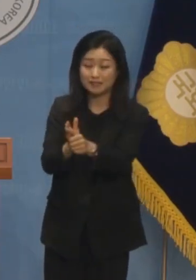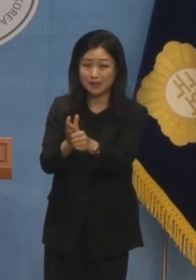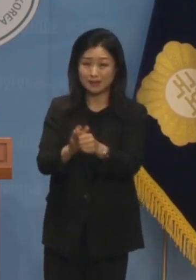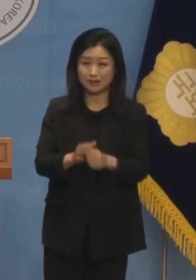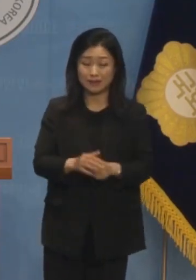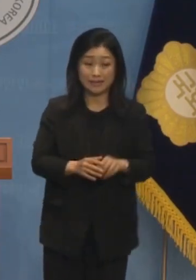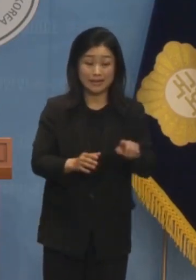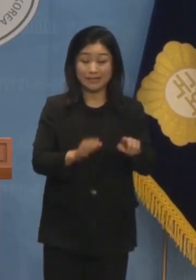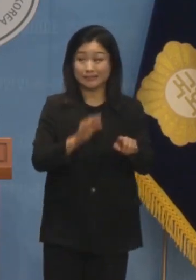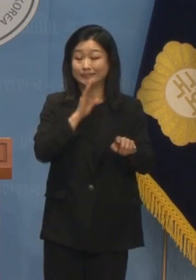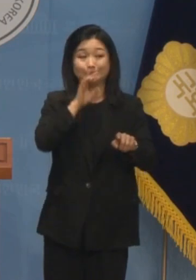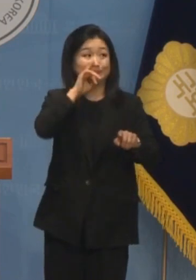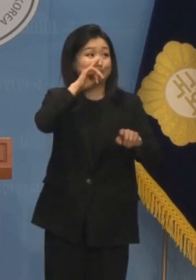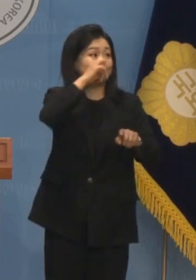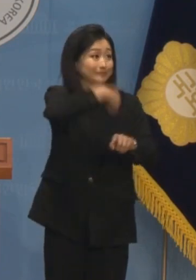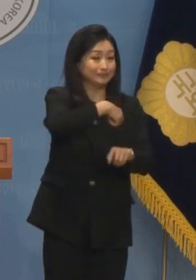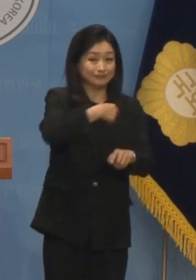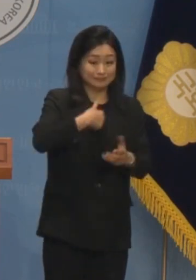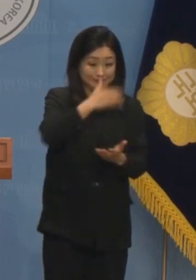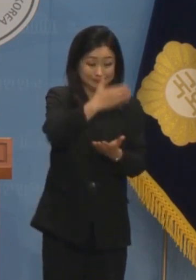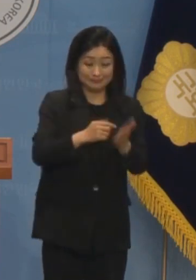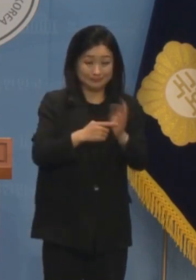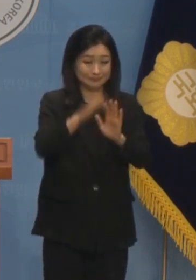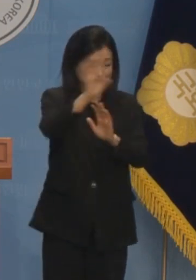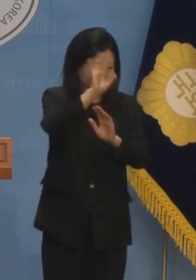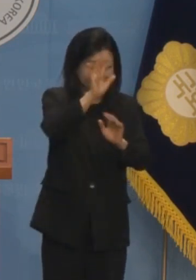더러워질까 봐 이 논평에는 옮기지 않겠습니다.